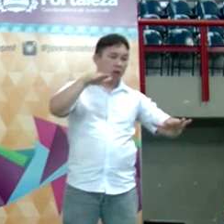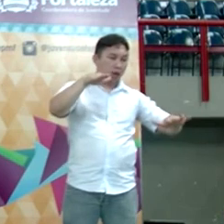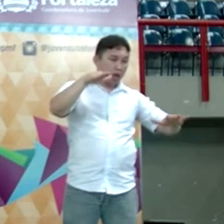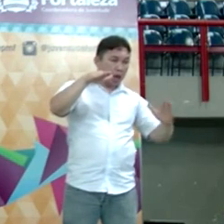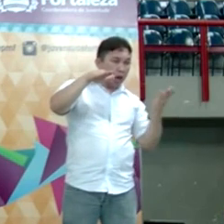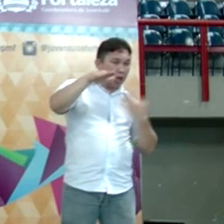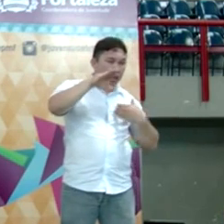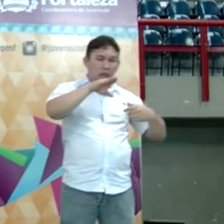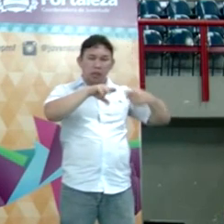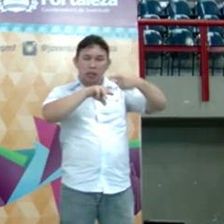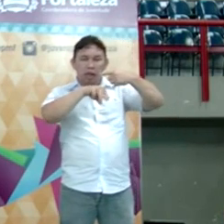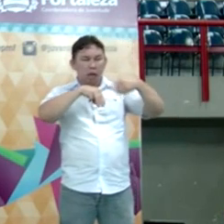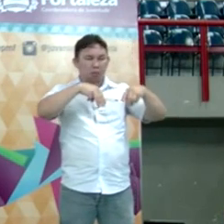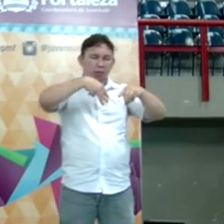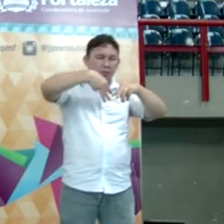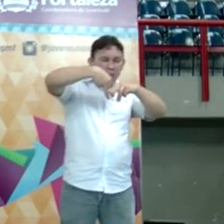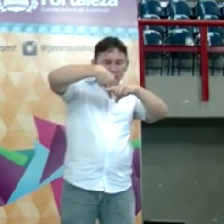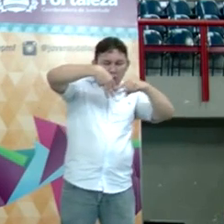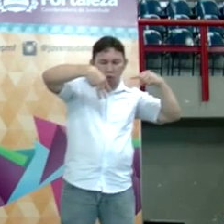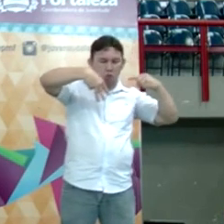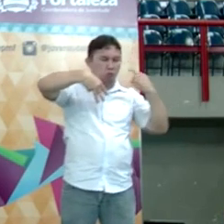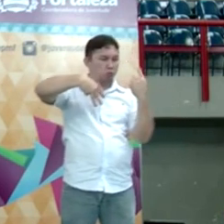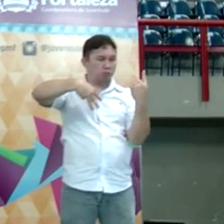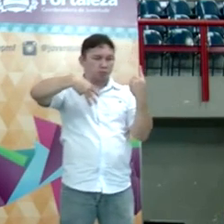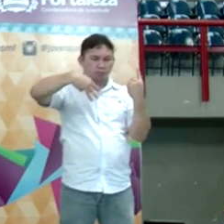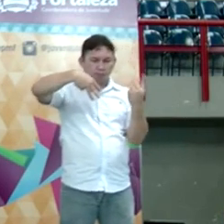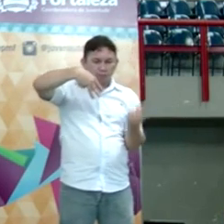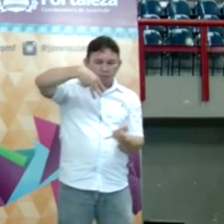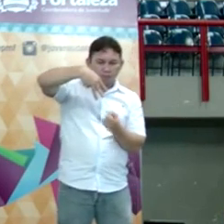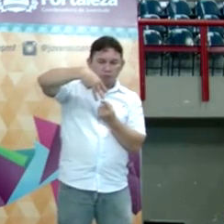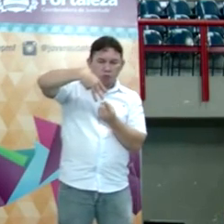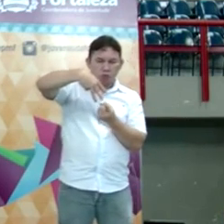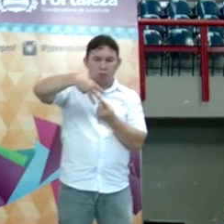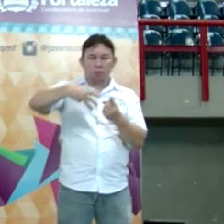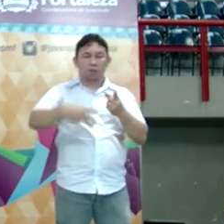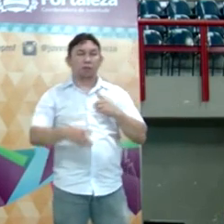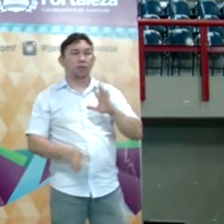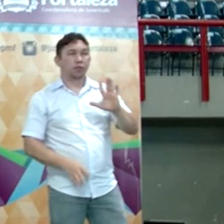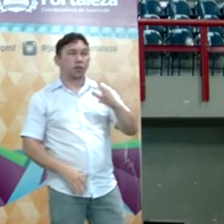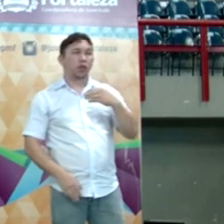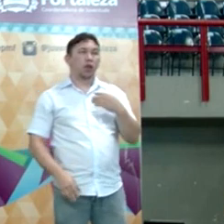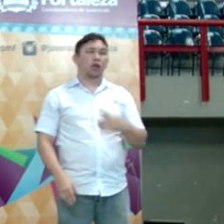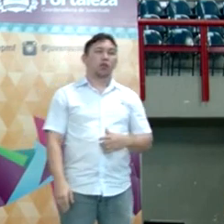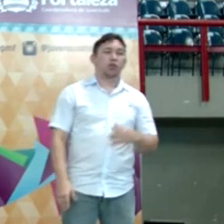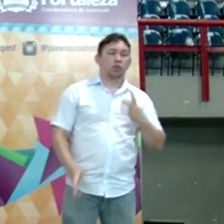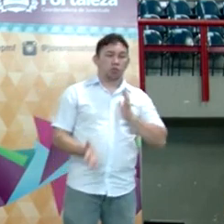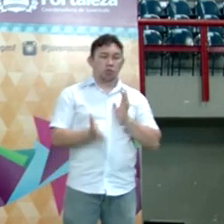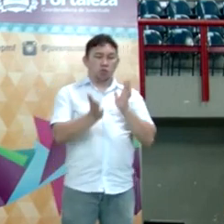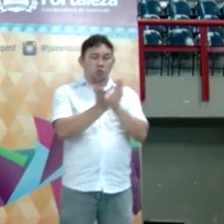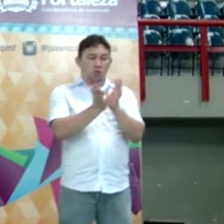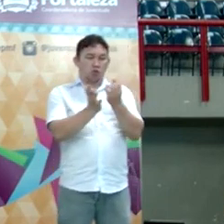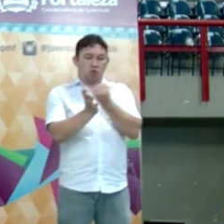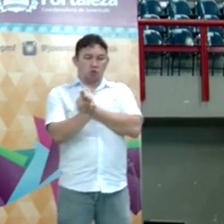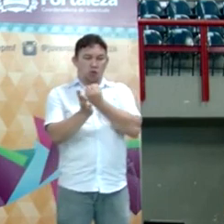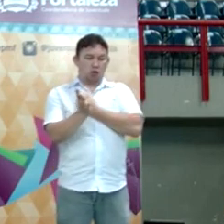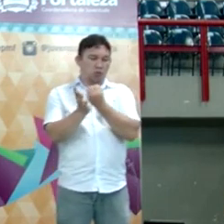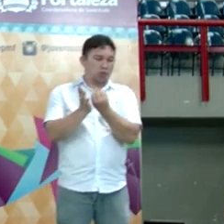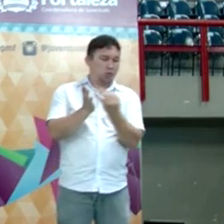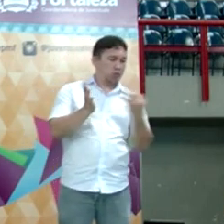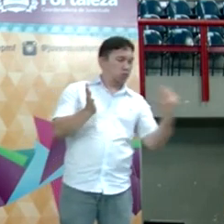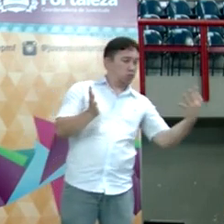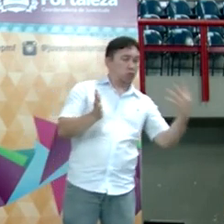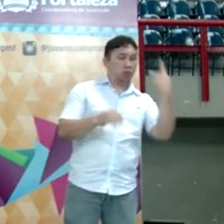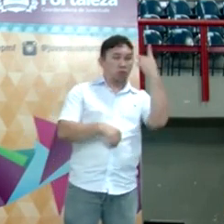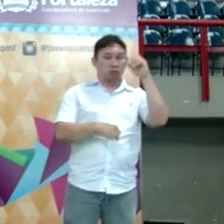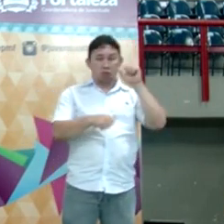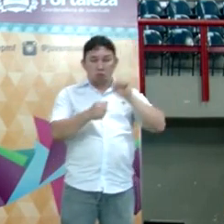cair na prova. Se você pegar uma questão e o enunciado perguntar assim: eu estou te dando um conjunto de valores, quero